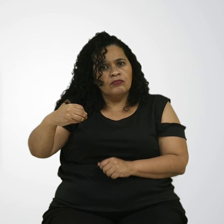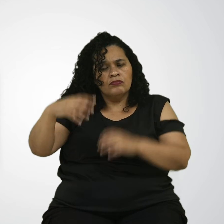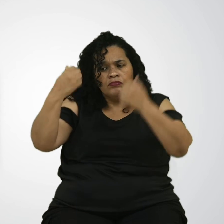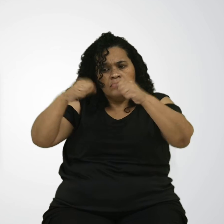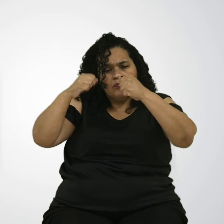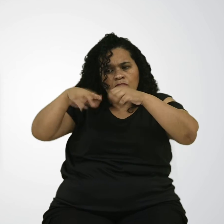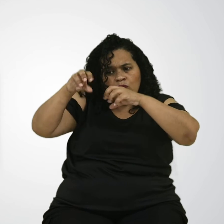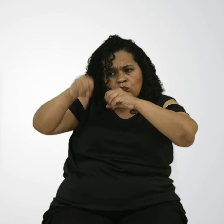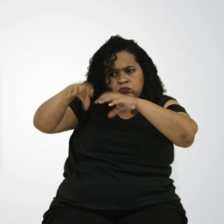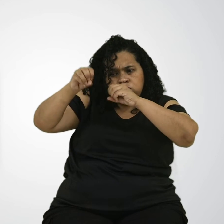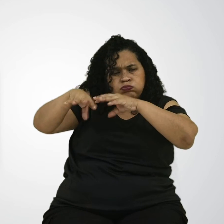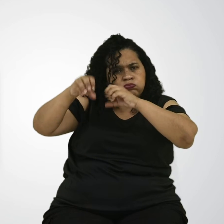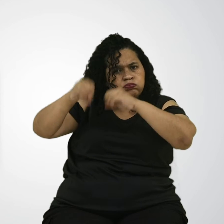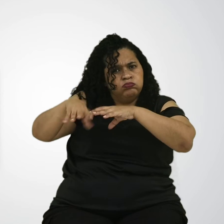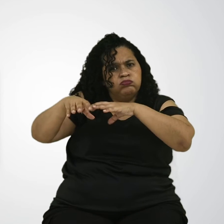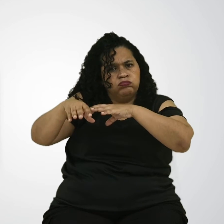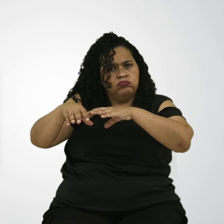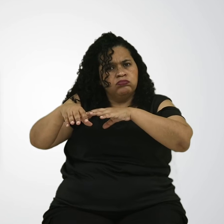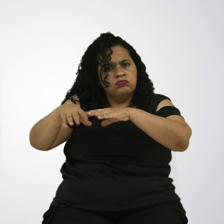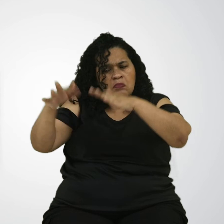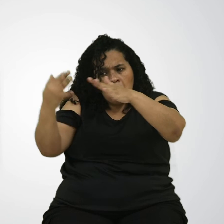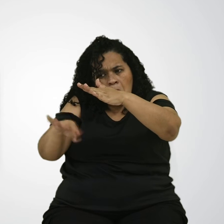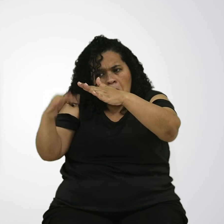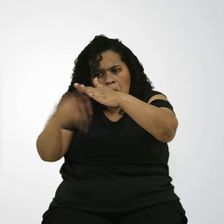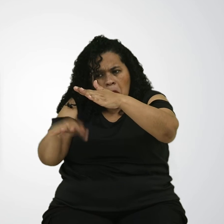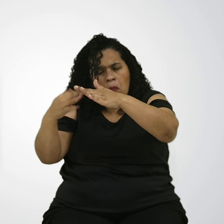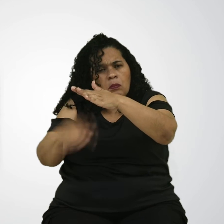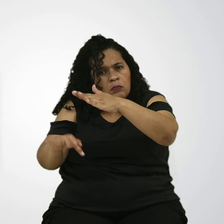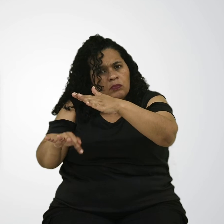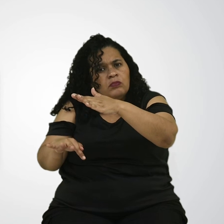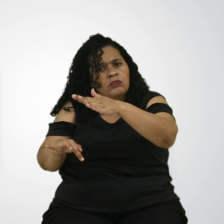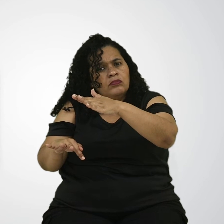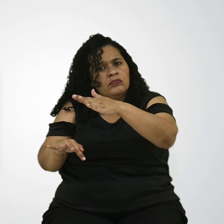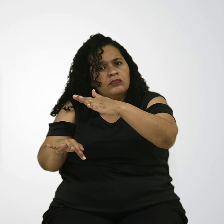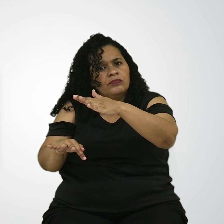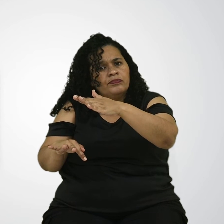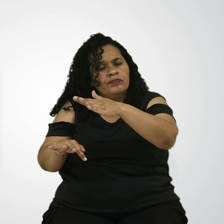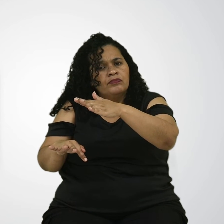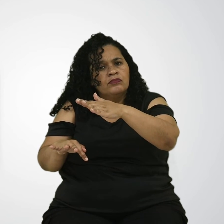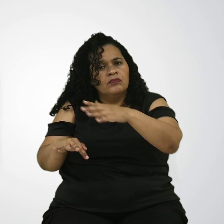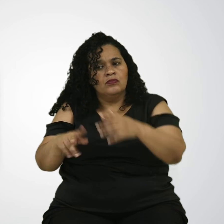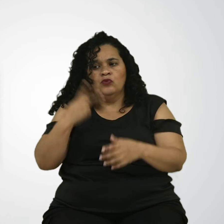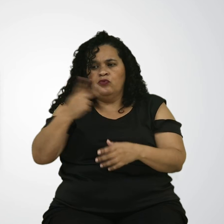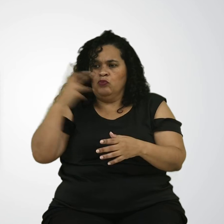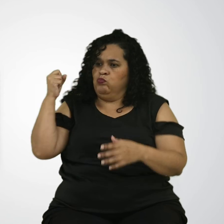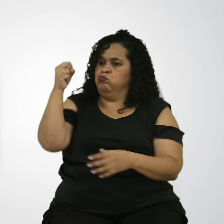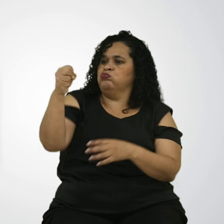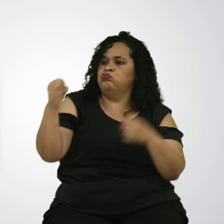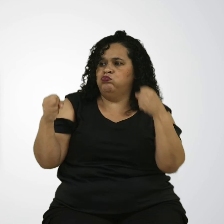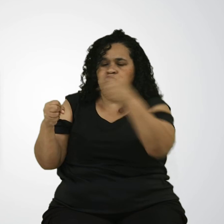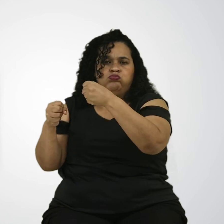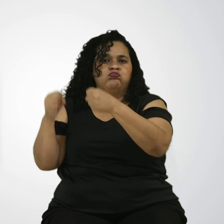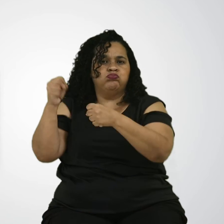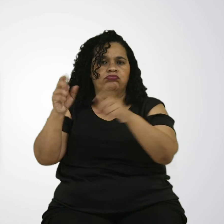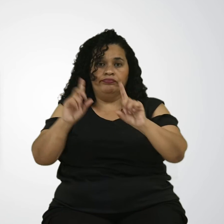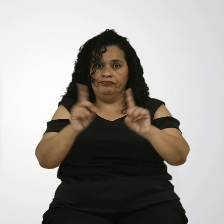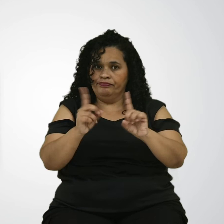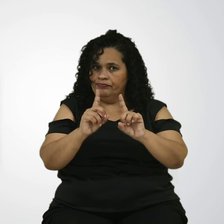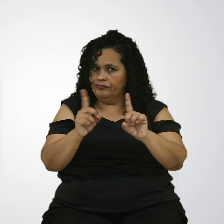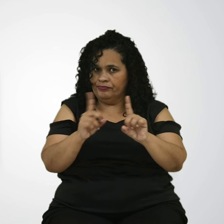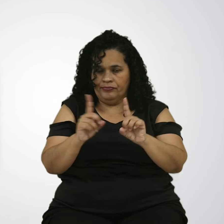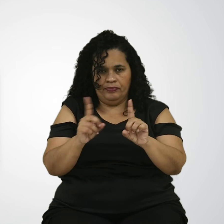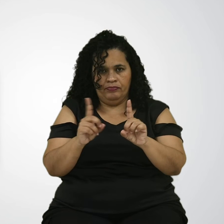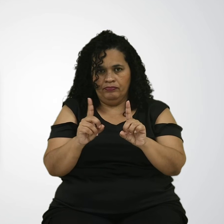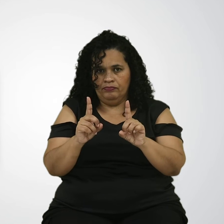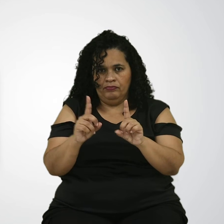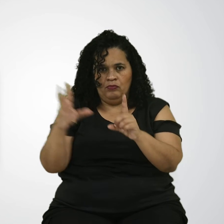A Bíblia diz para não tirar a disciplina dos filhos. Ela não fala de espancamento, ela não fala de abusos.